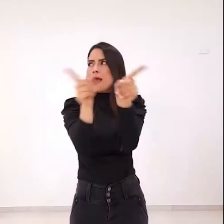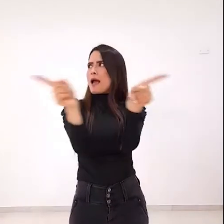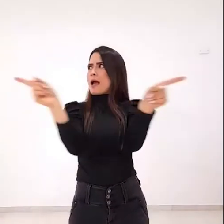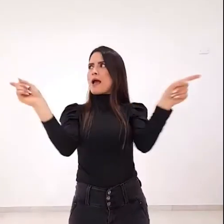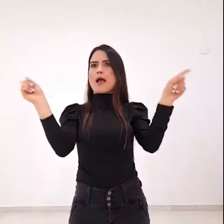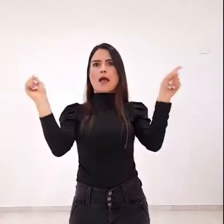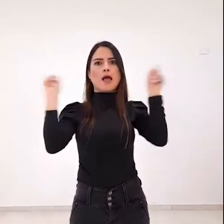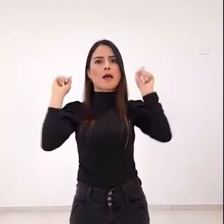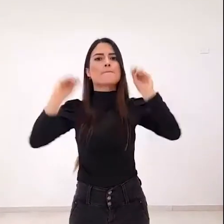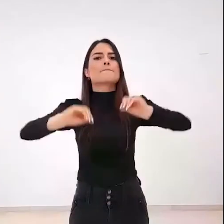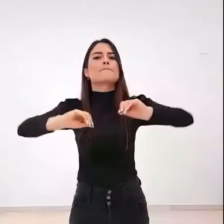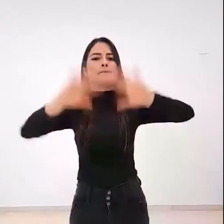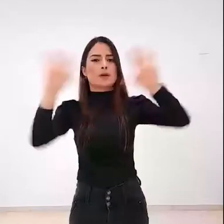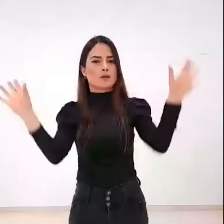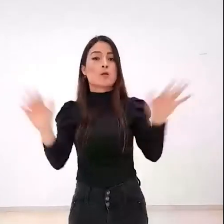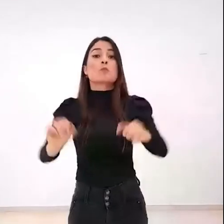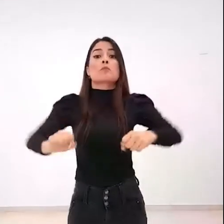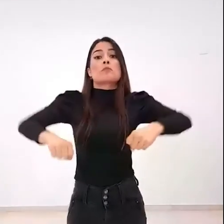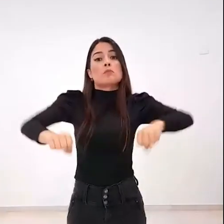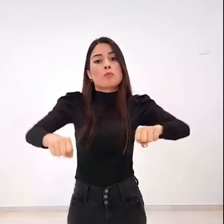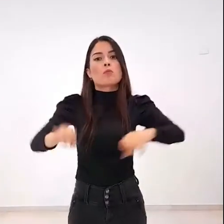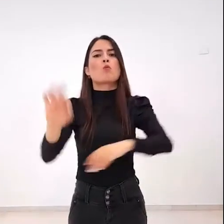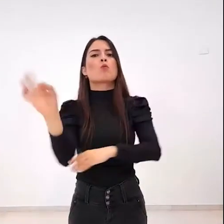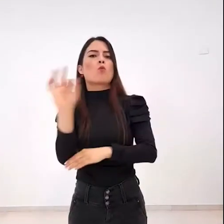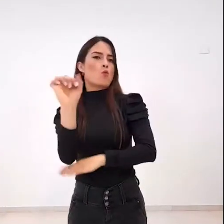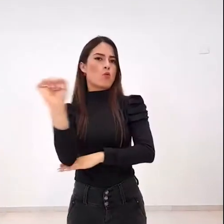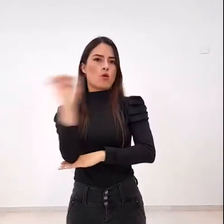como en los vehículos